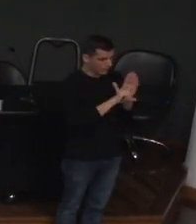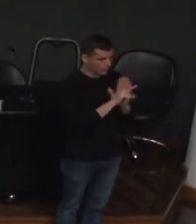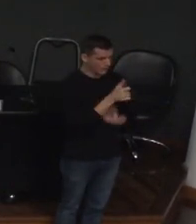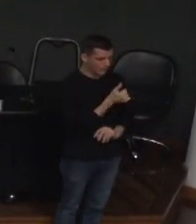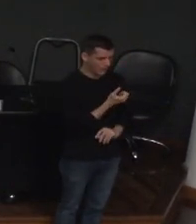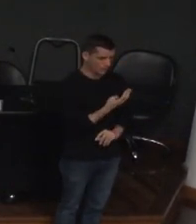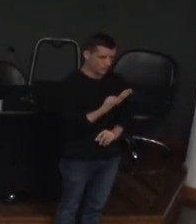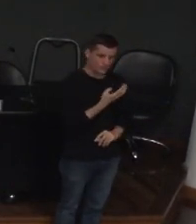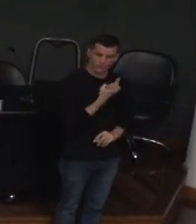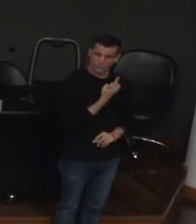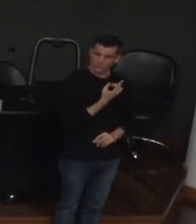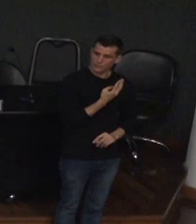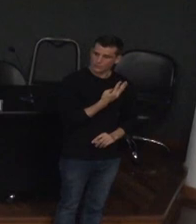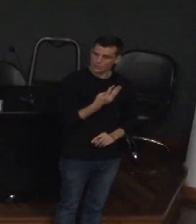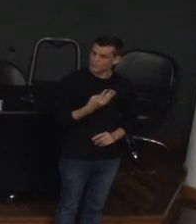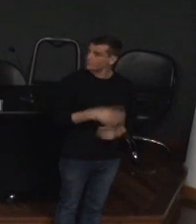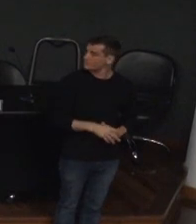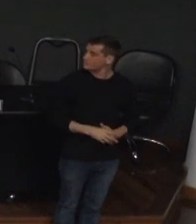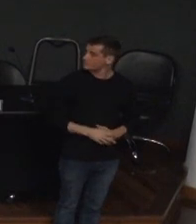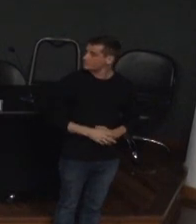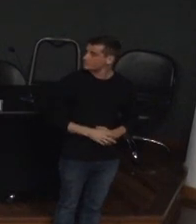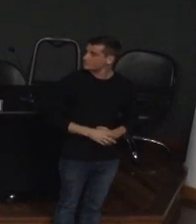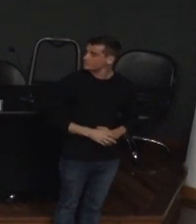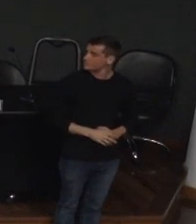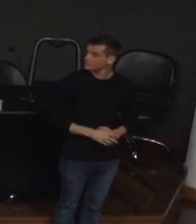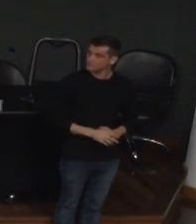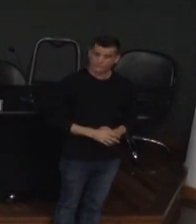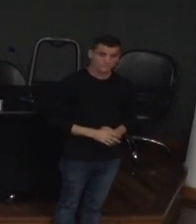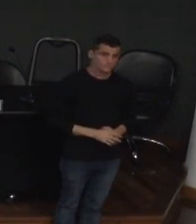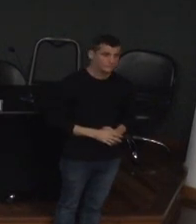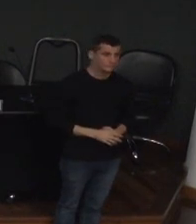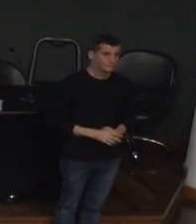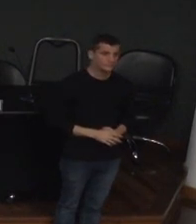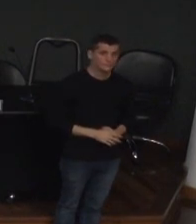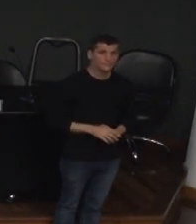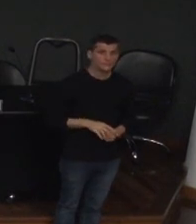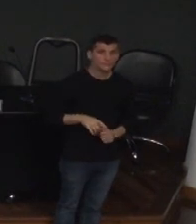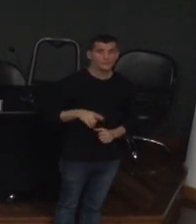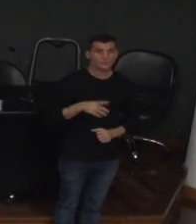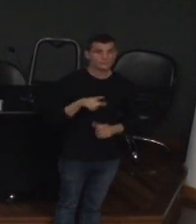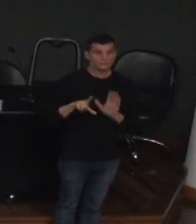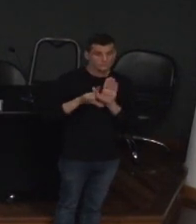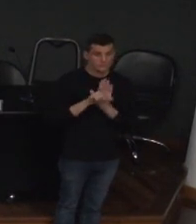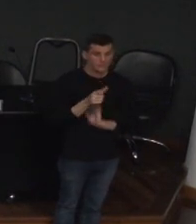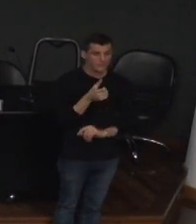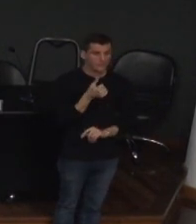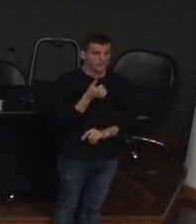Vocês estão usando já a 14133? Estão usando a 14133?